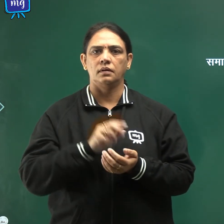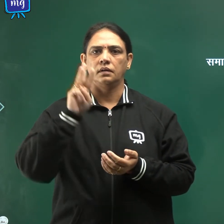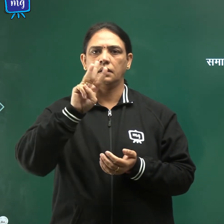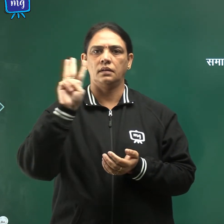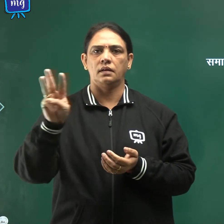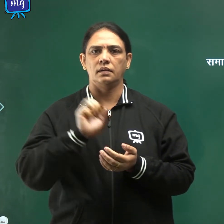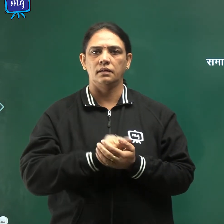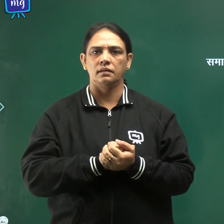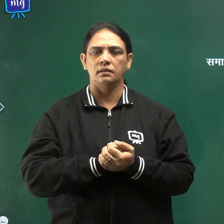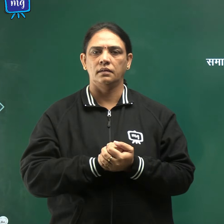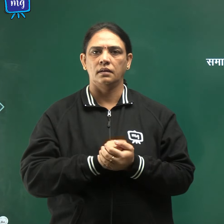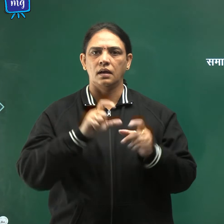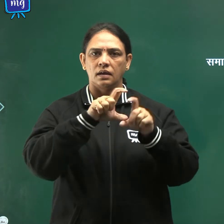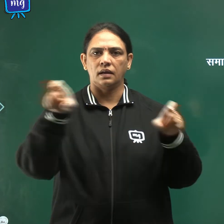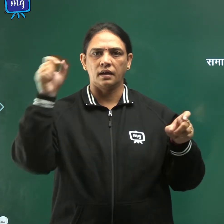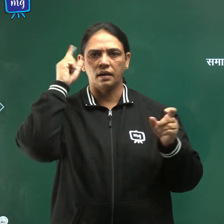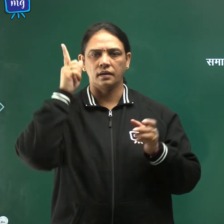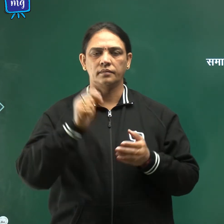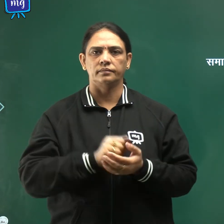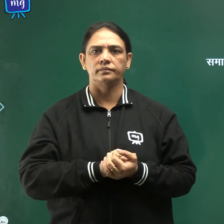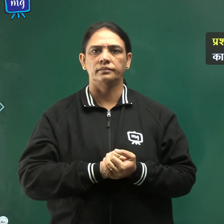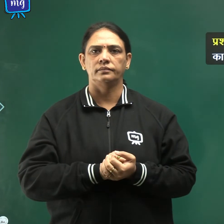26.33। समझ आ गया।